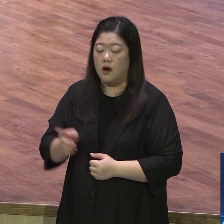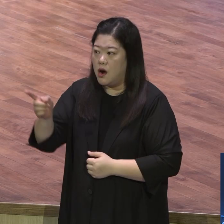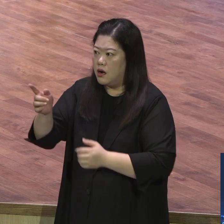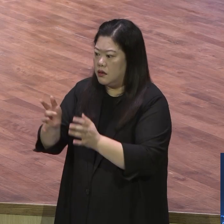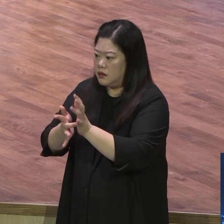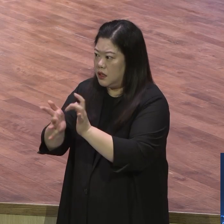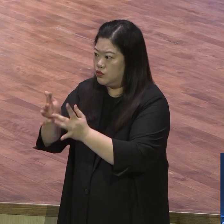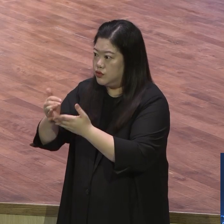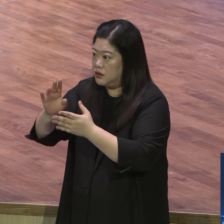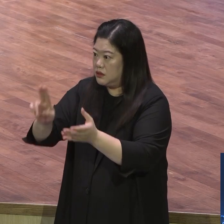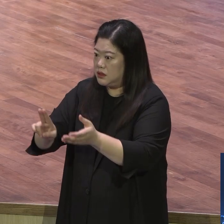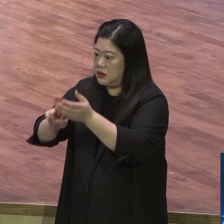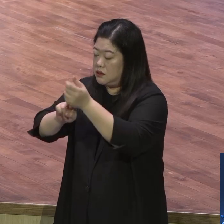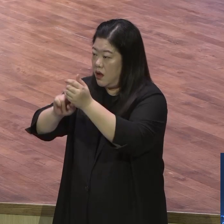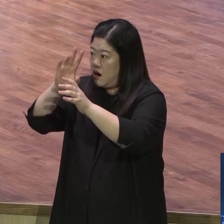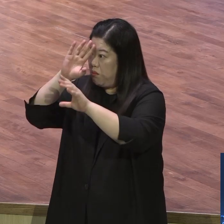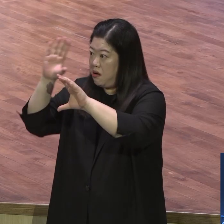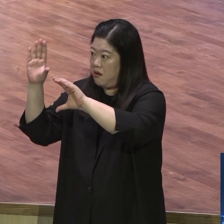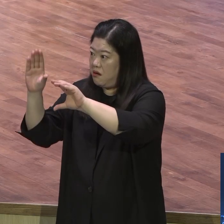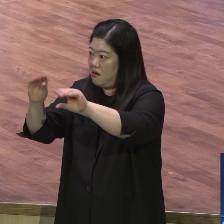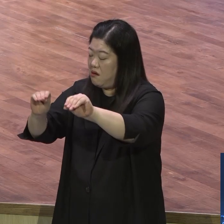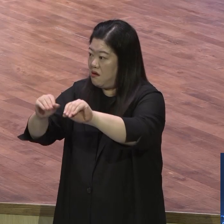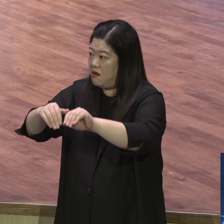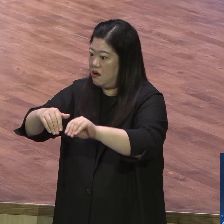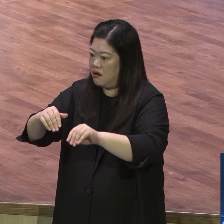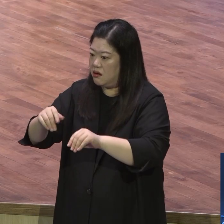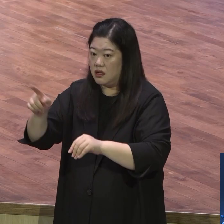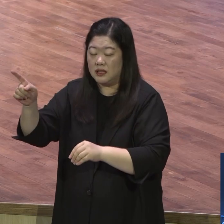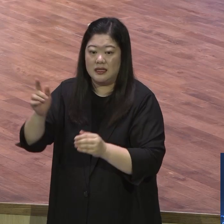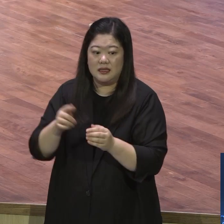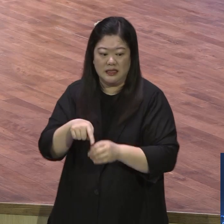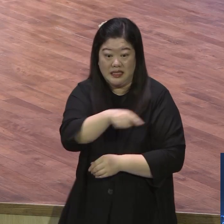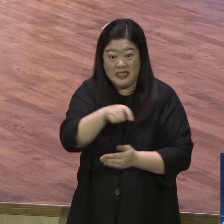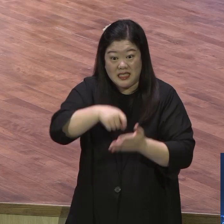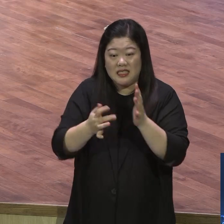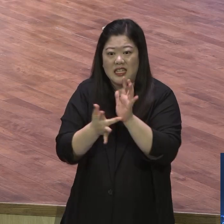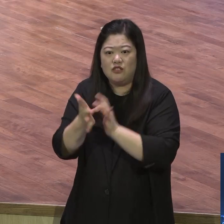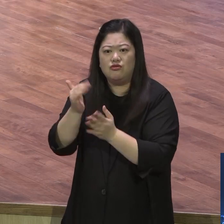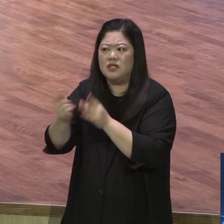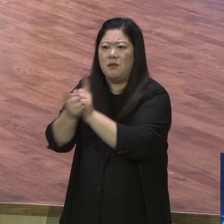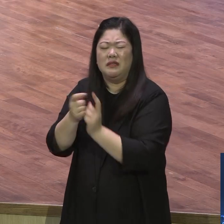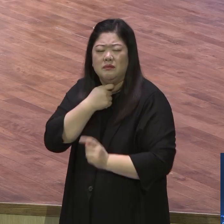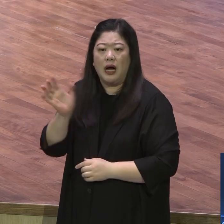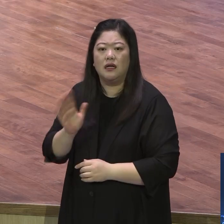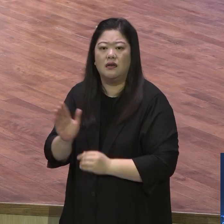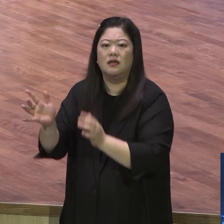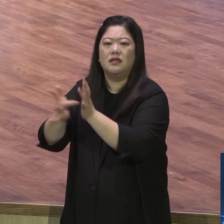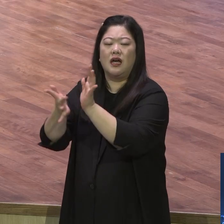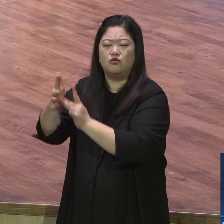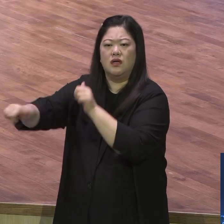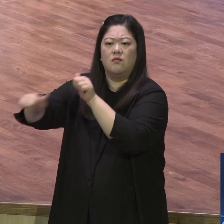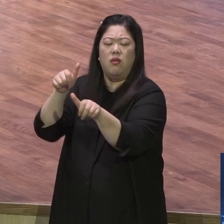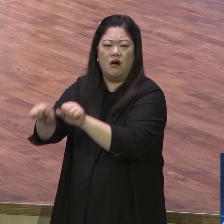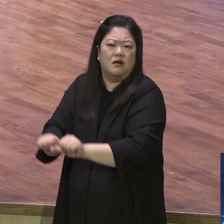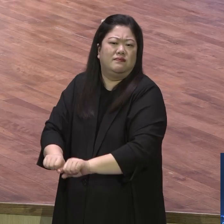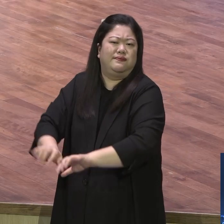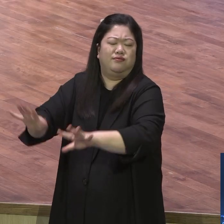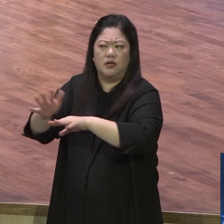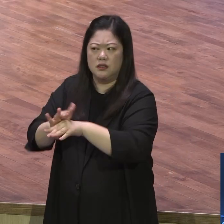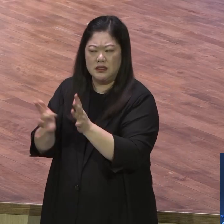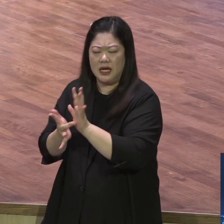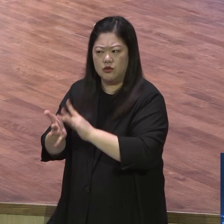위해서 지금 예수님 말씀 들어 온 게 아니에요 자꾸 예수가 유명해지고 예수가 소문이 장난하니까 촉 잡으려고 앉아있다